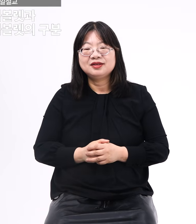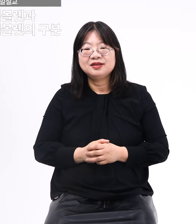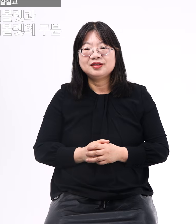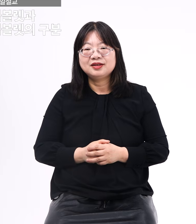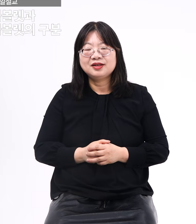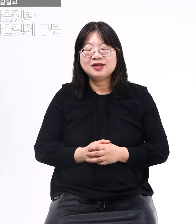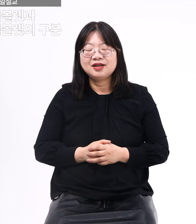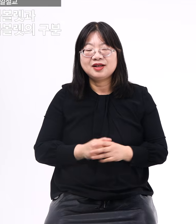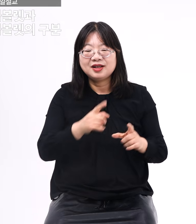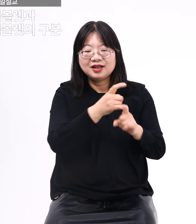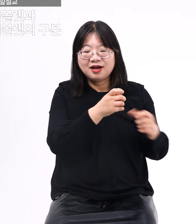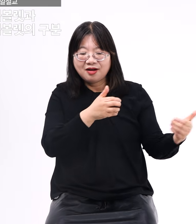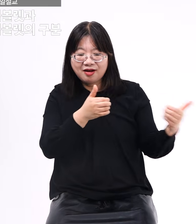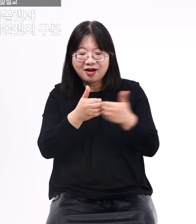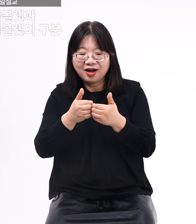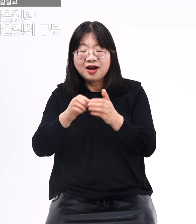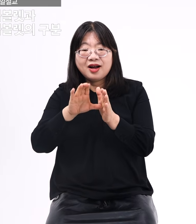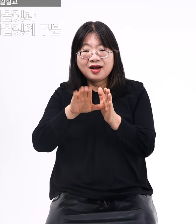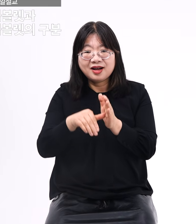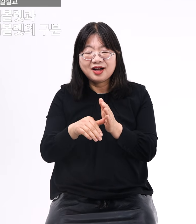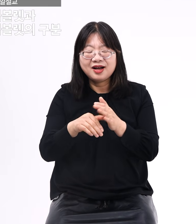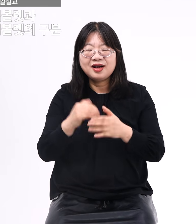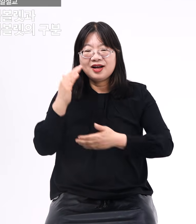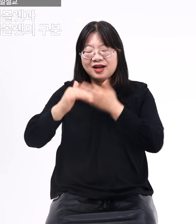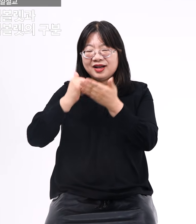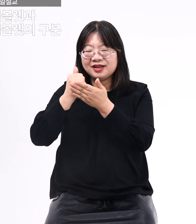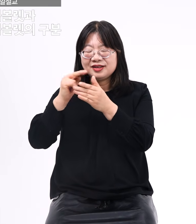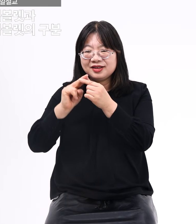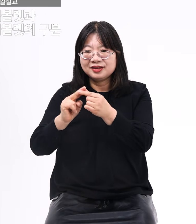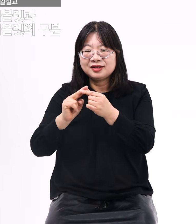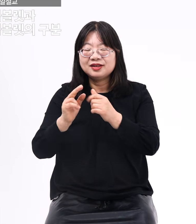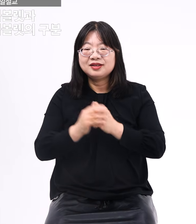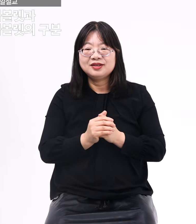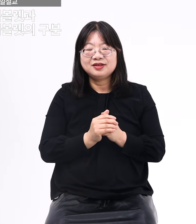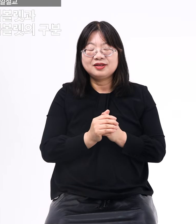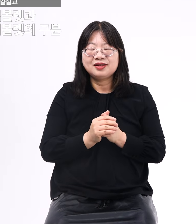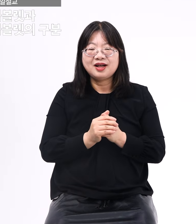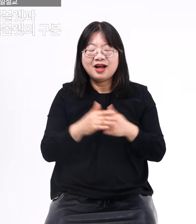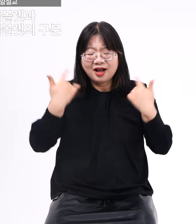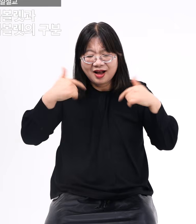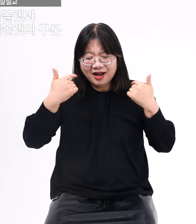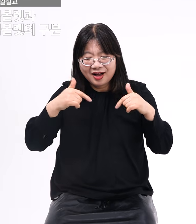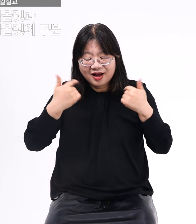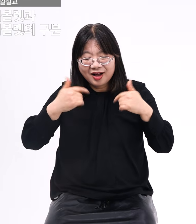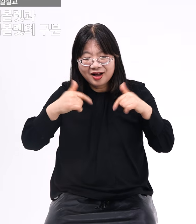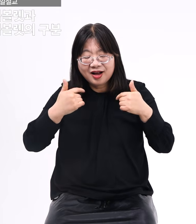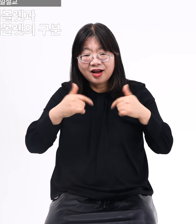대적의 덤벼드는 순간 앞에서도 하나님과 사사건건